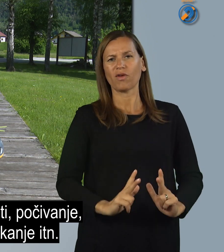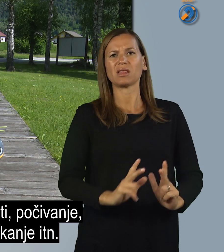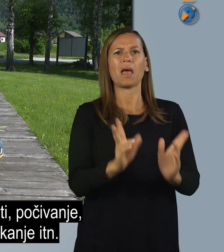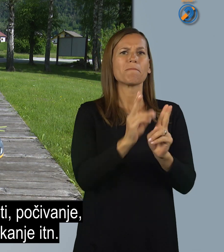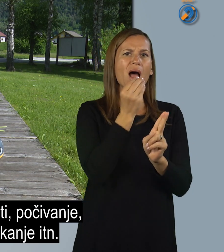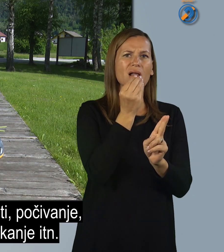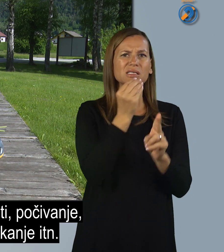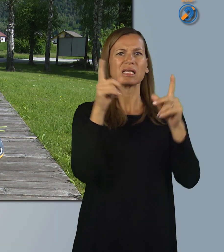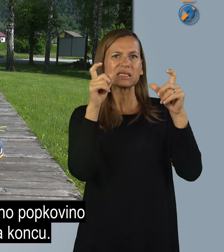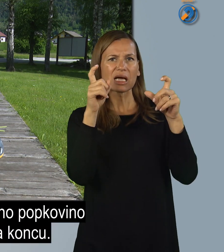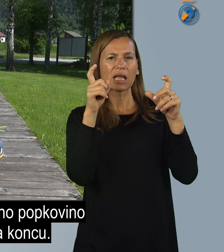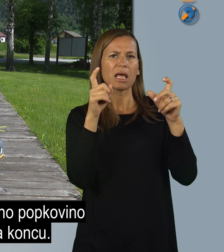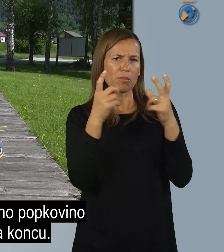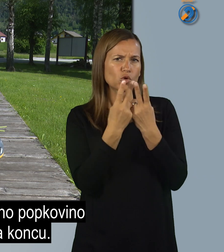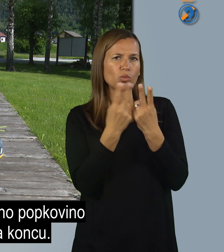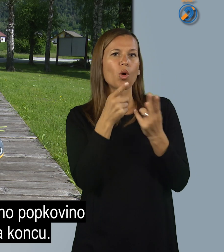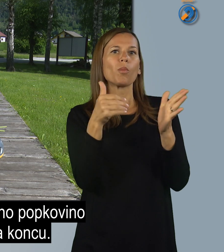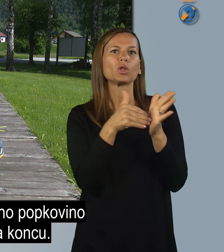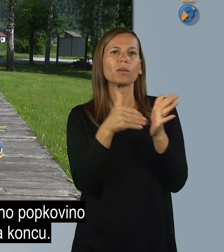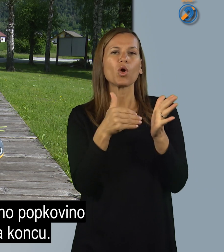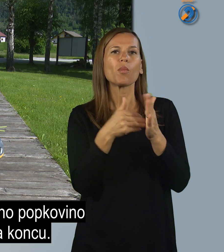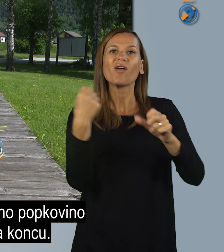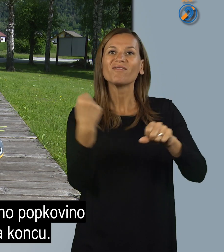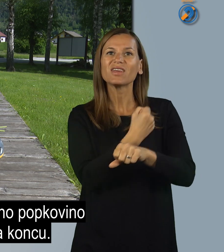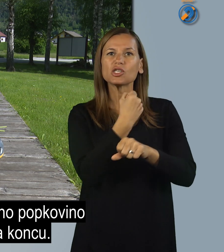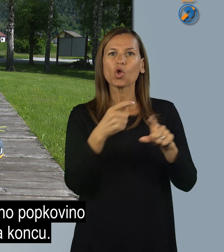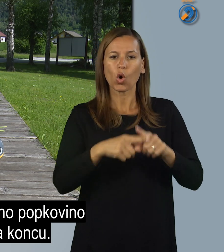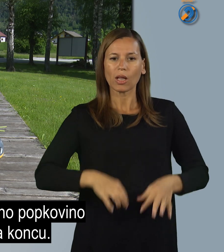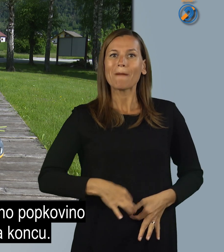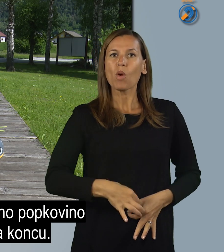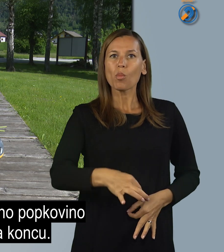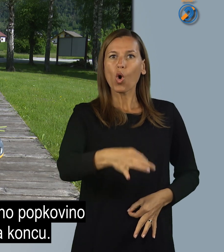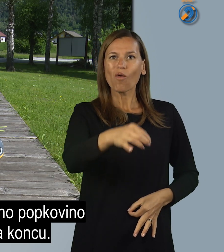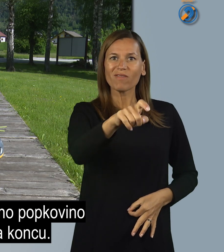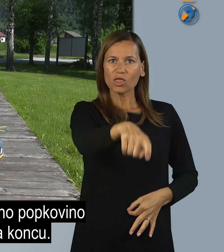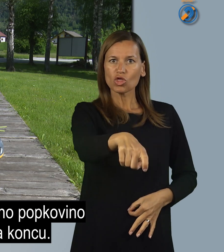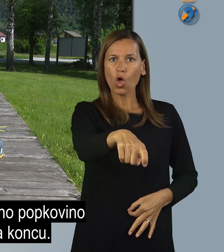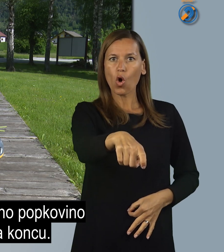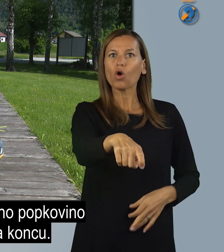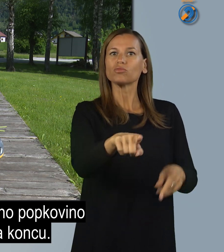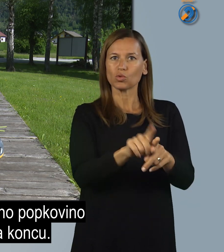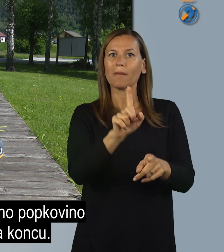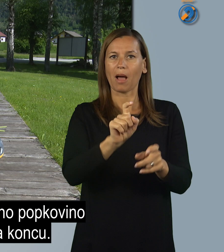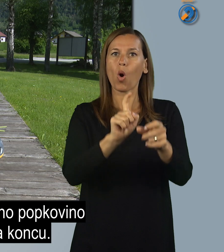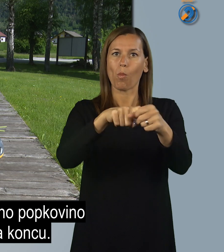malicanje, slikanje in tako naprej potrebujemo neko tako fiksno popkovino, kjer je tudi oponka na koncu.